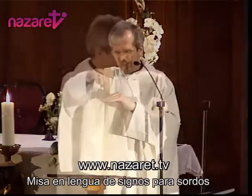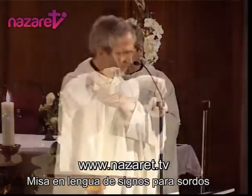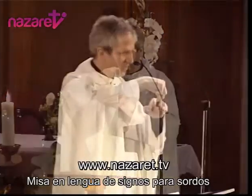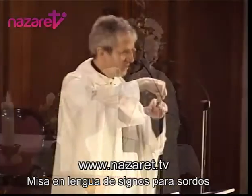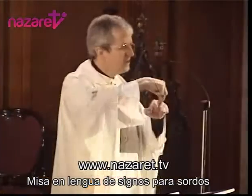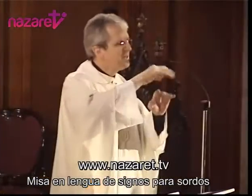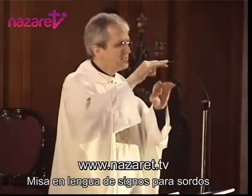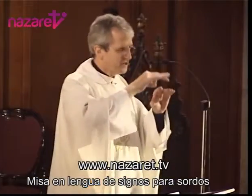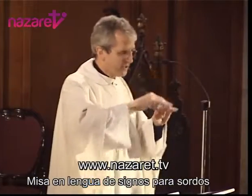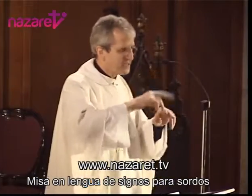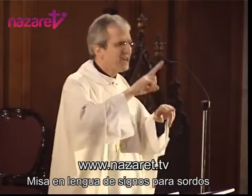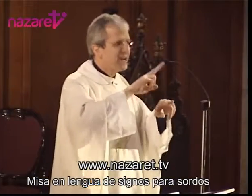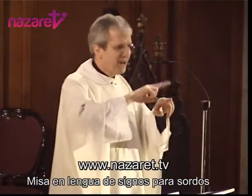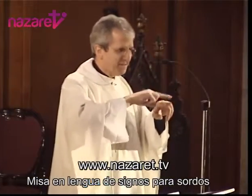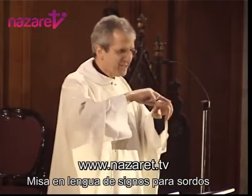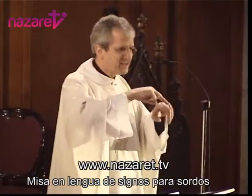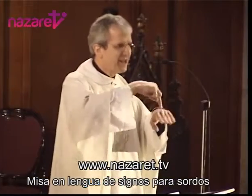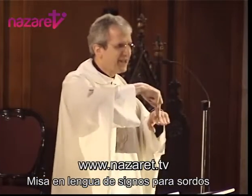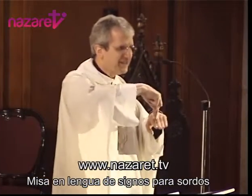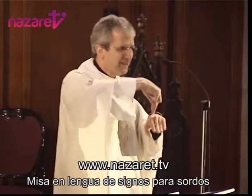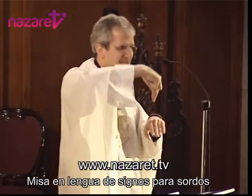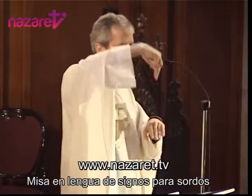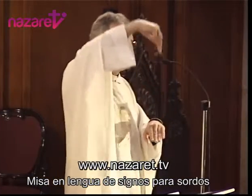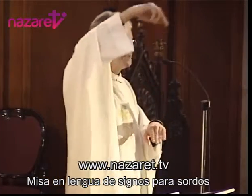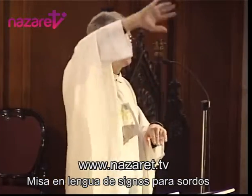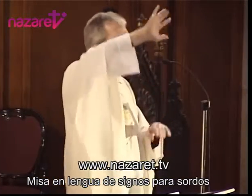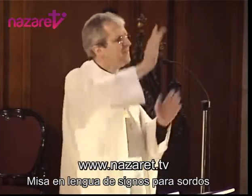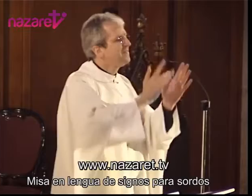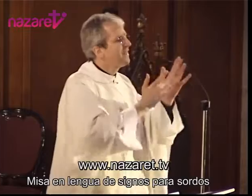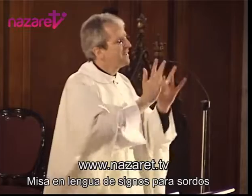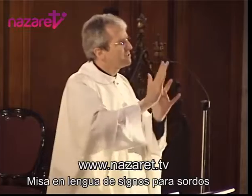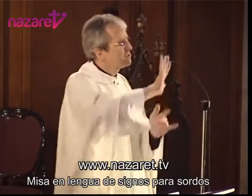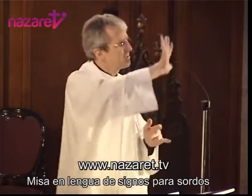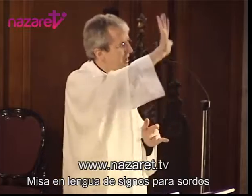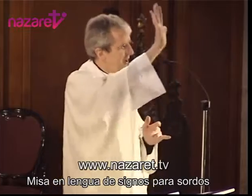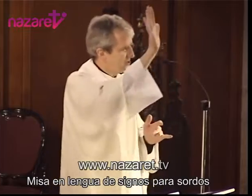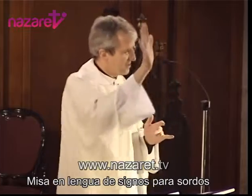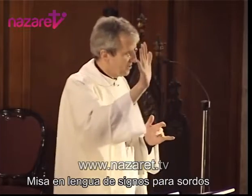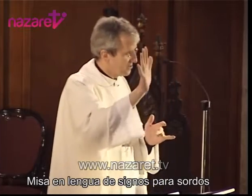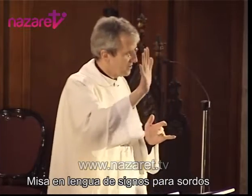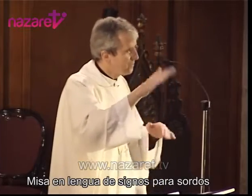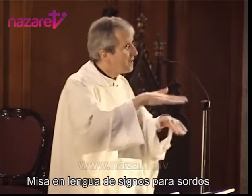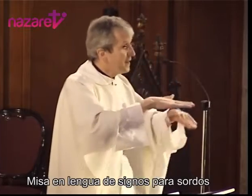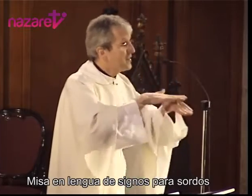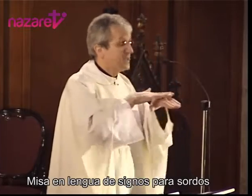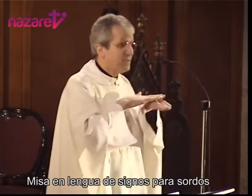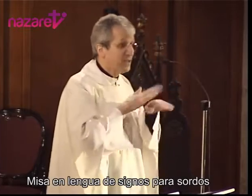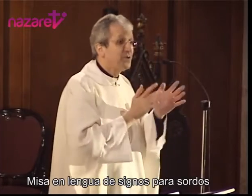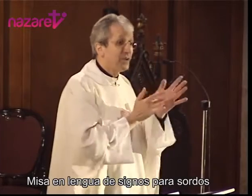Pascua, sino que es la fiesta de la ascensión de Jesús a los cielos. Esa invitación que Jesús